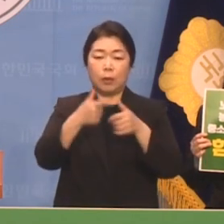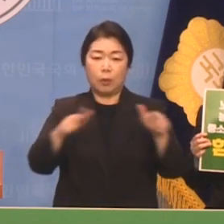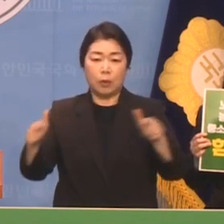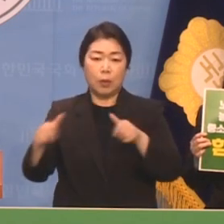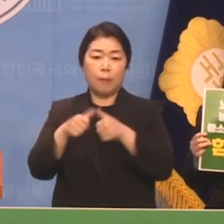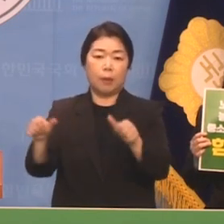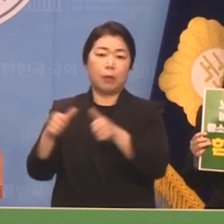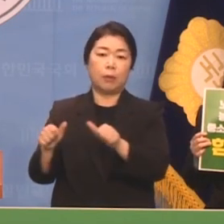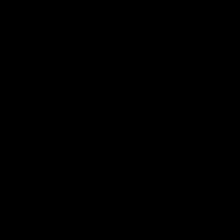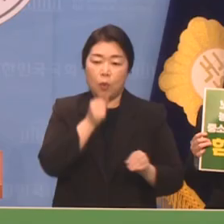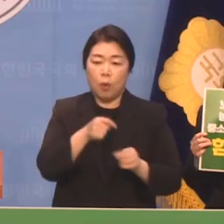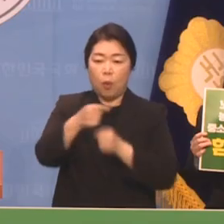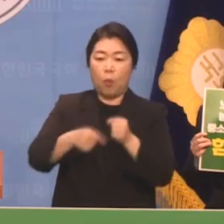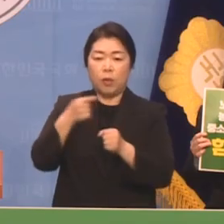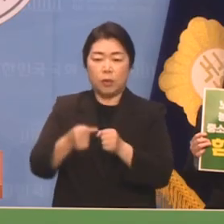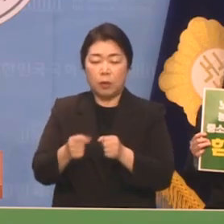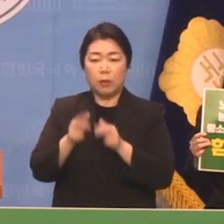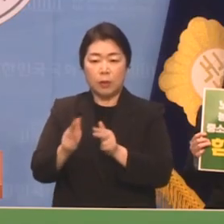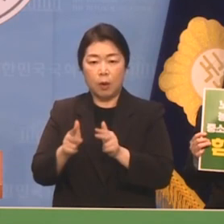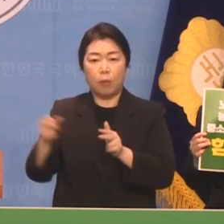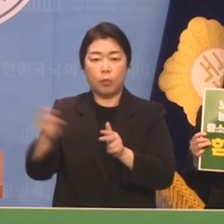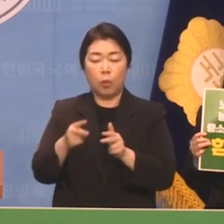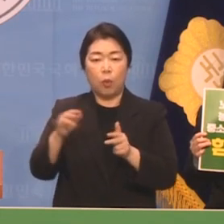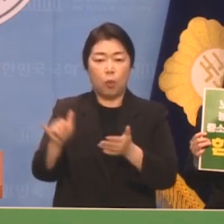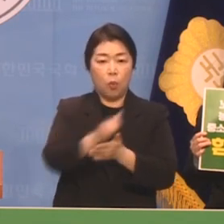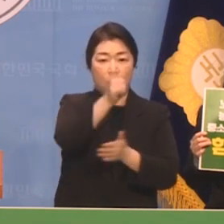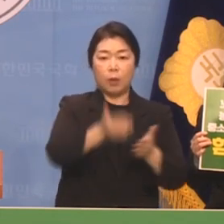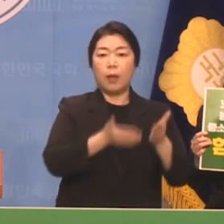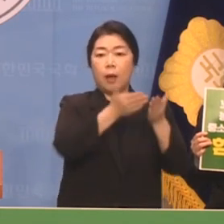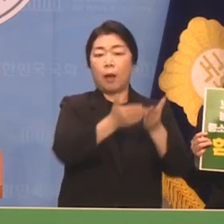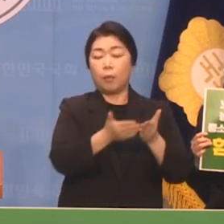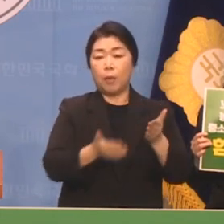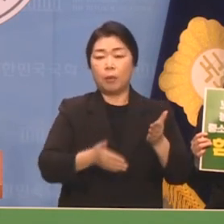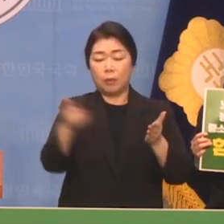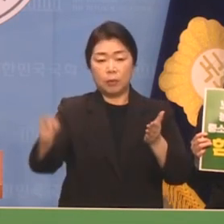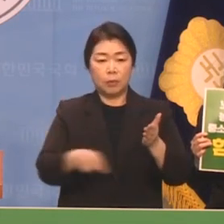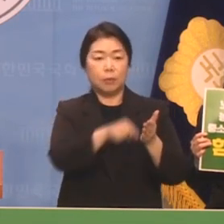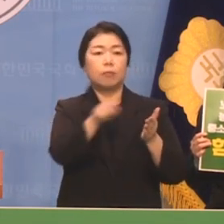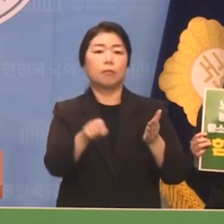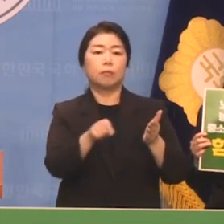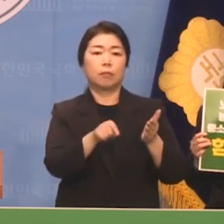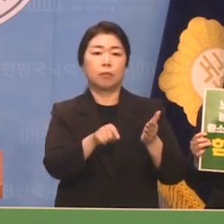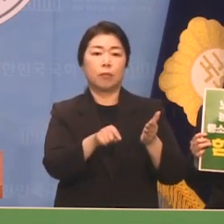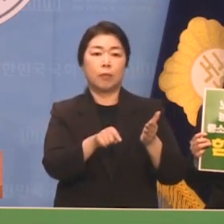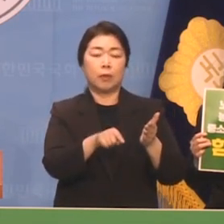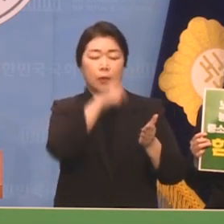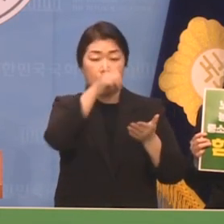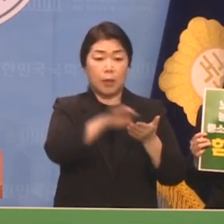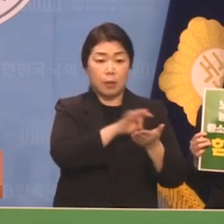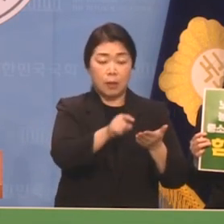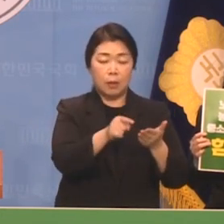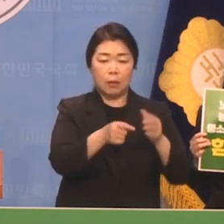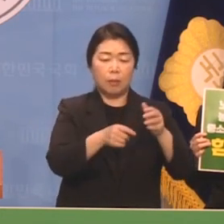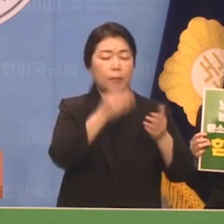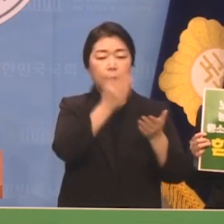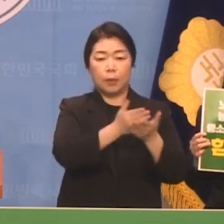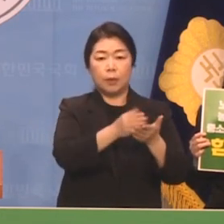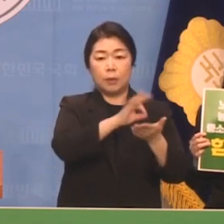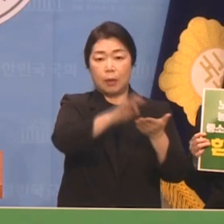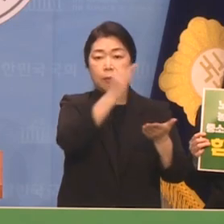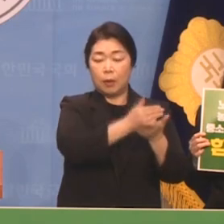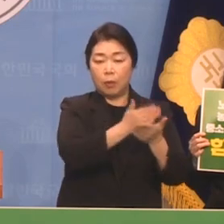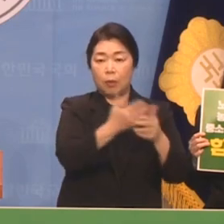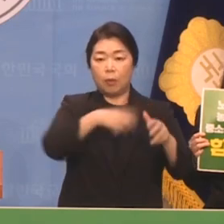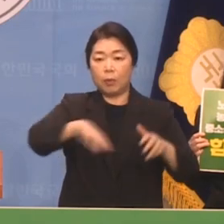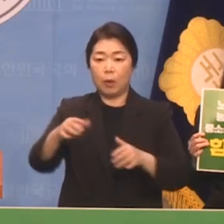각종 지역 개발을 만든 좌초 인프라 예산을 기후 대응 기금으로 전환하겠습니다.